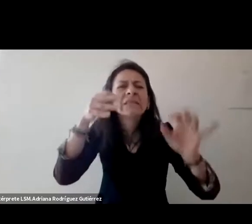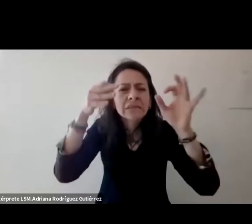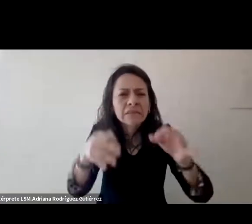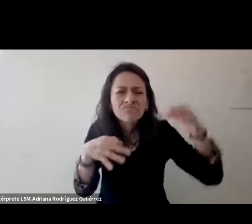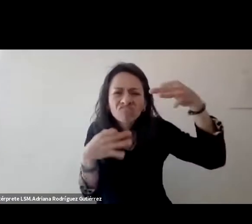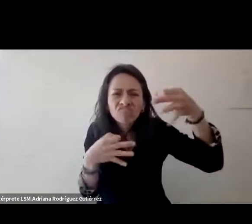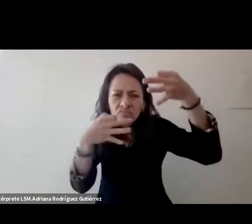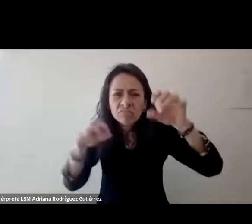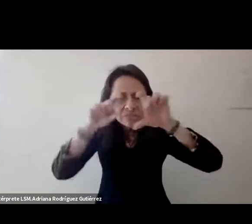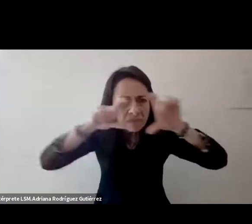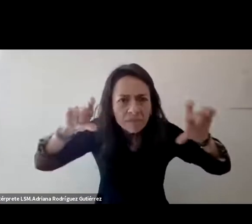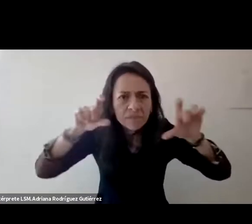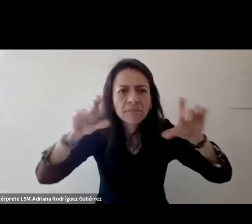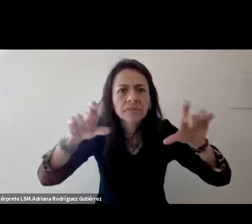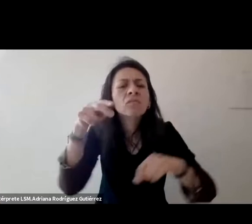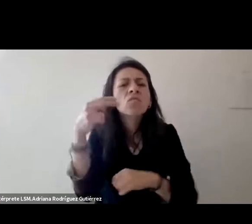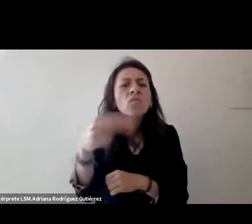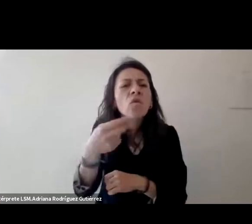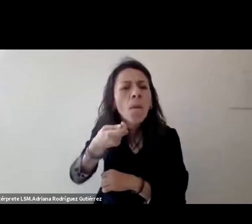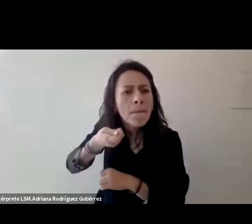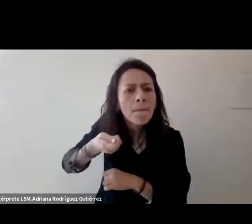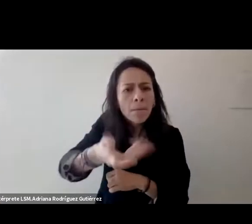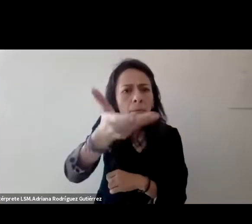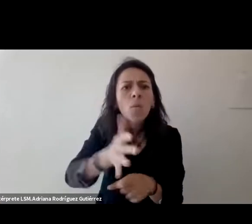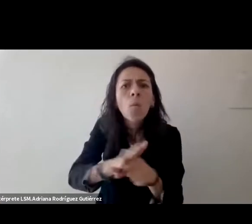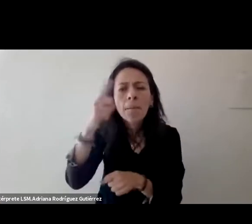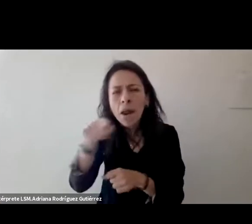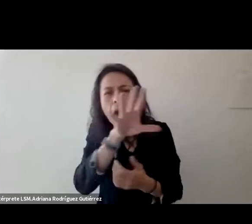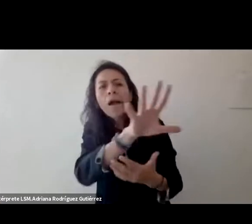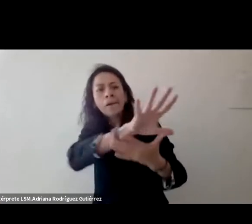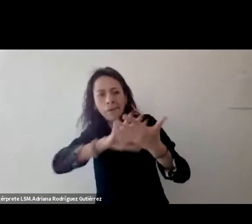quedó nominado el documento que van a tomar y a enviar?